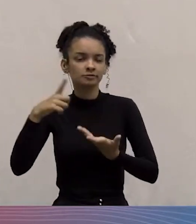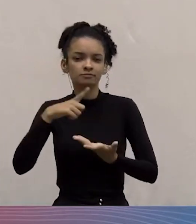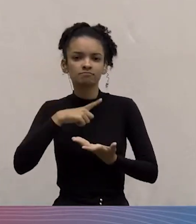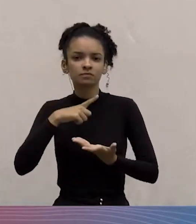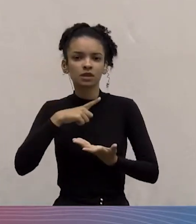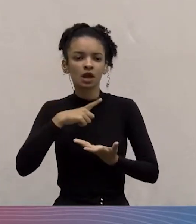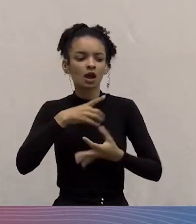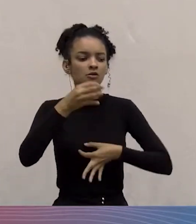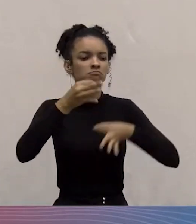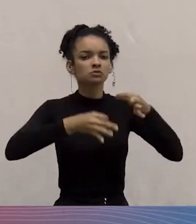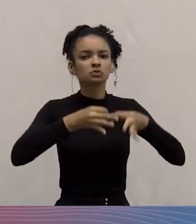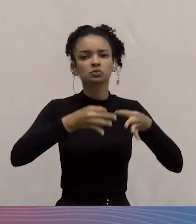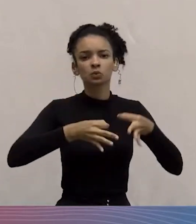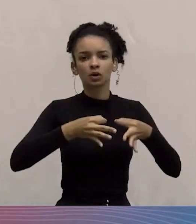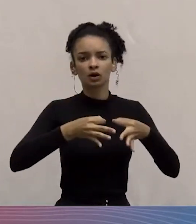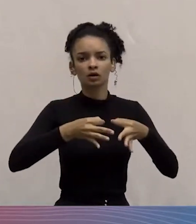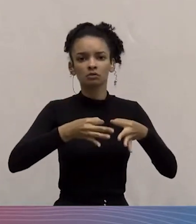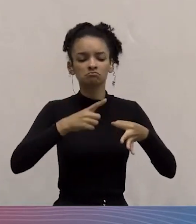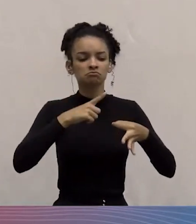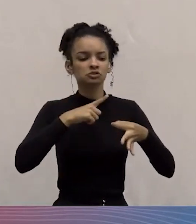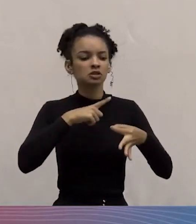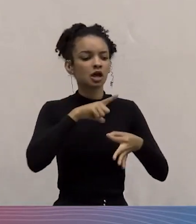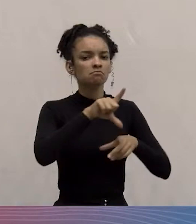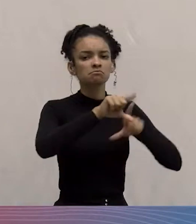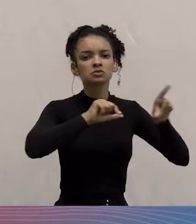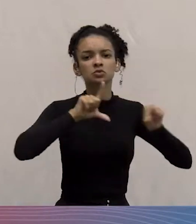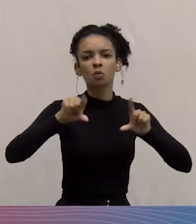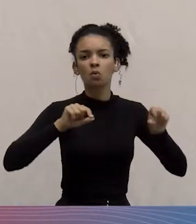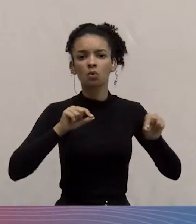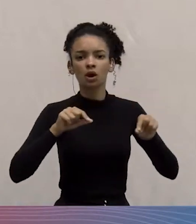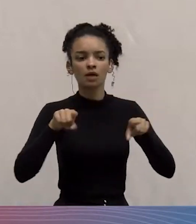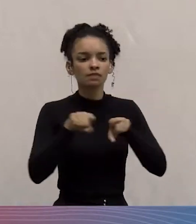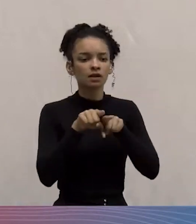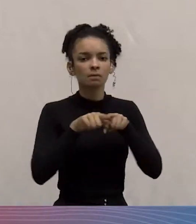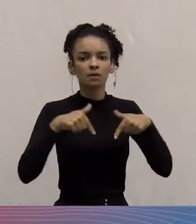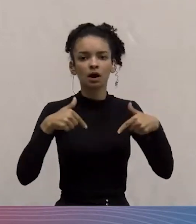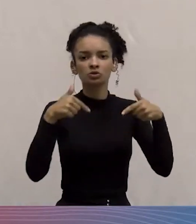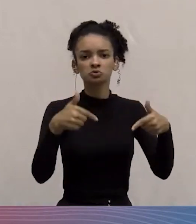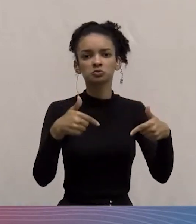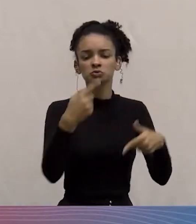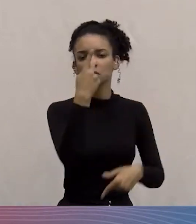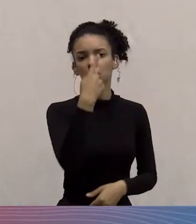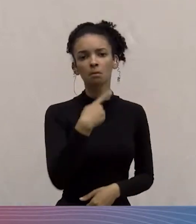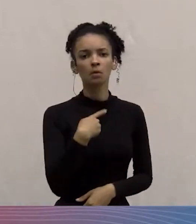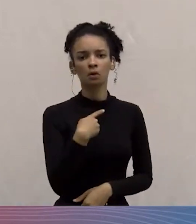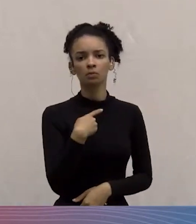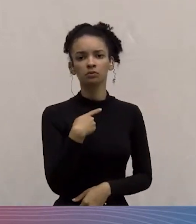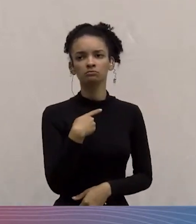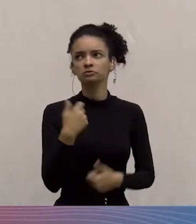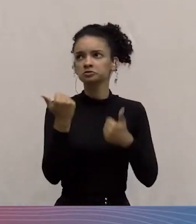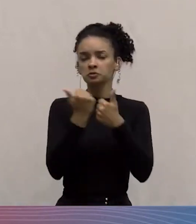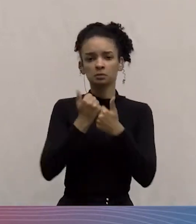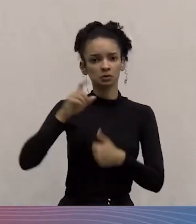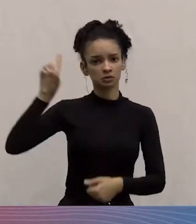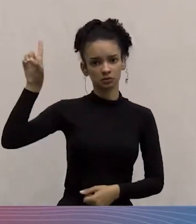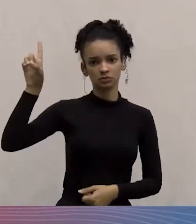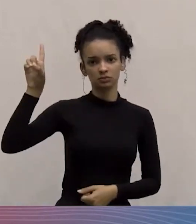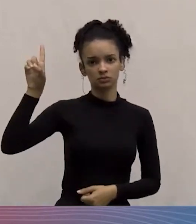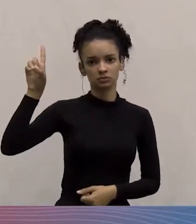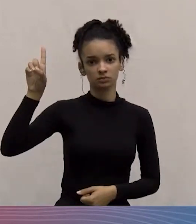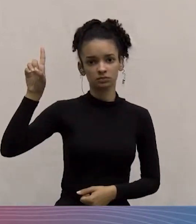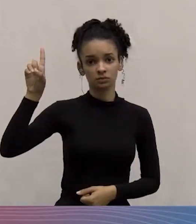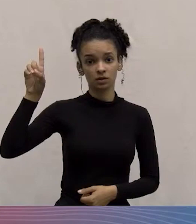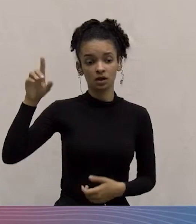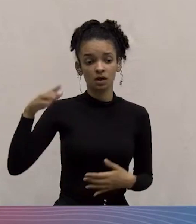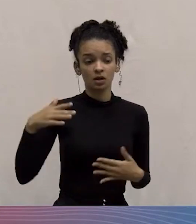de julgar, de tomar decisões e de agir por si próprio no lugar de Deus.